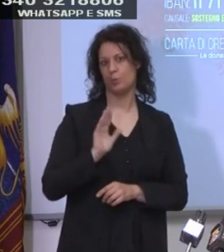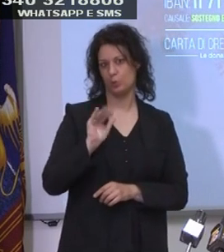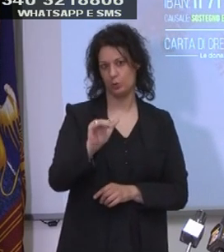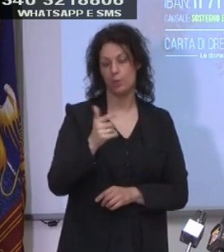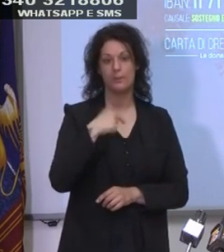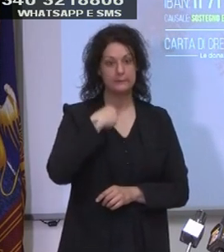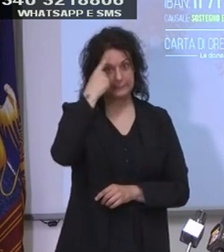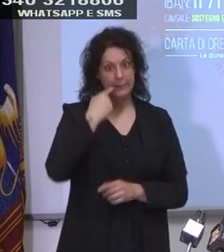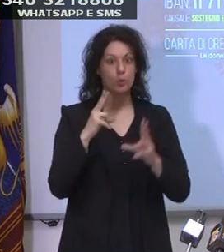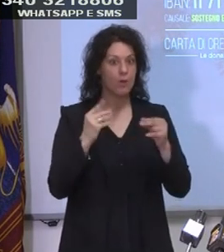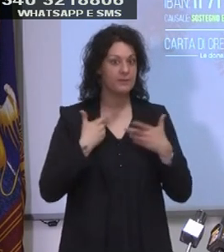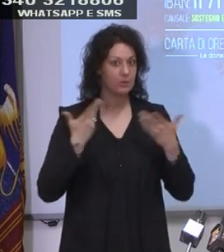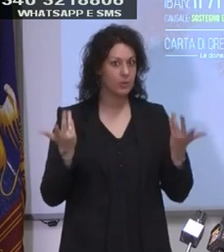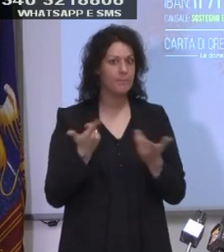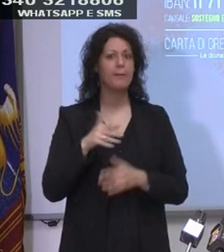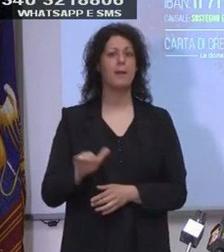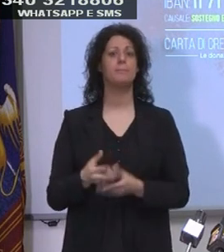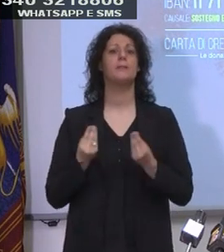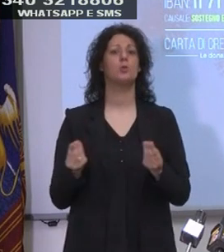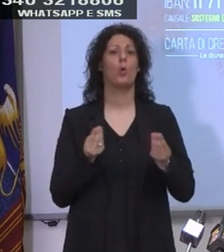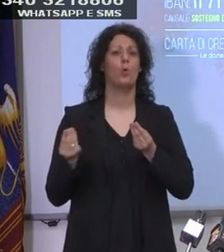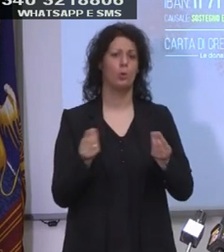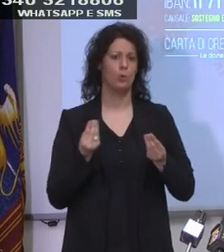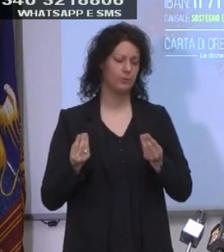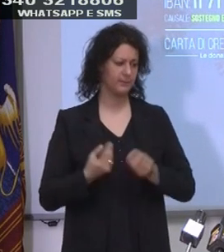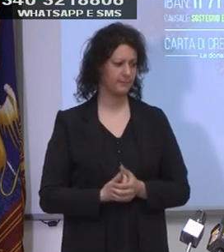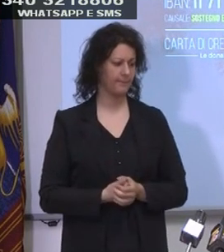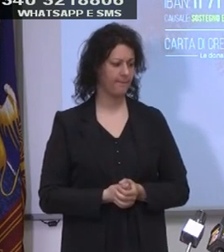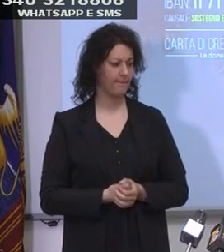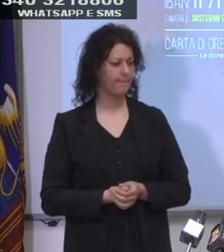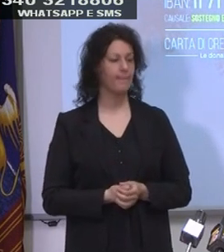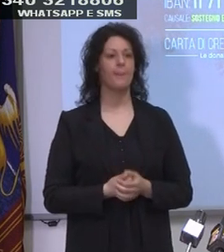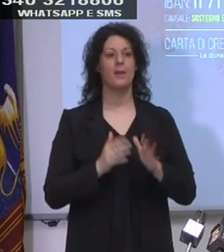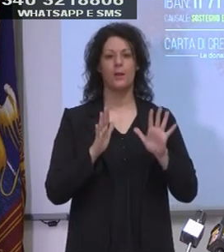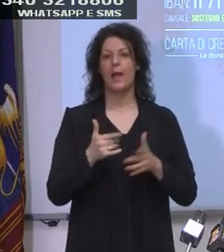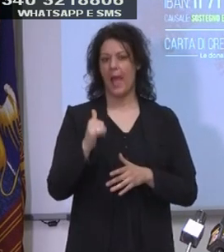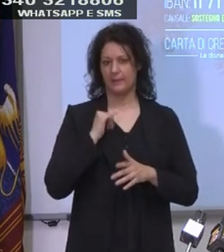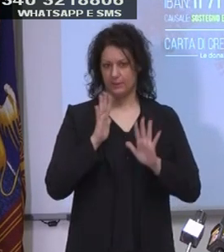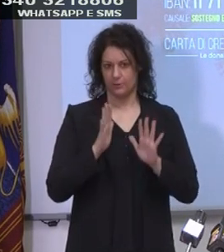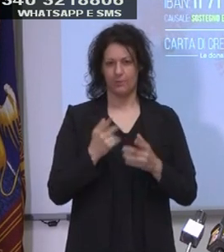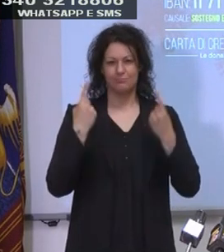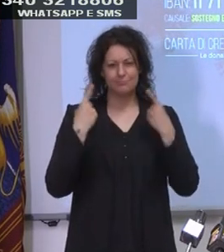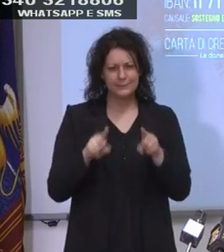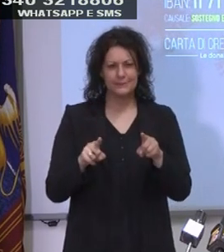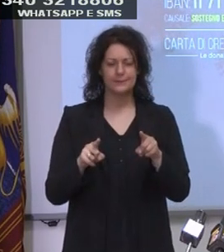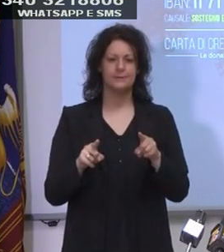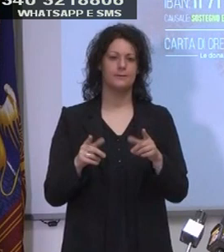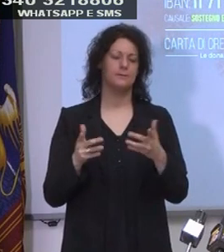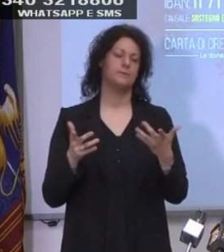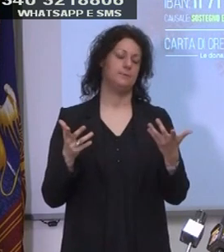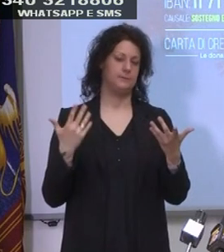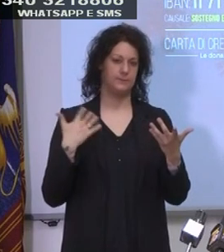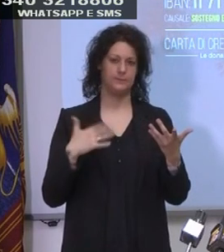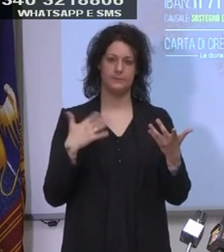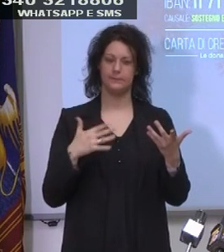cosa? Una novità. Vi anticipo una cosa. Bambini dove li mettiamo, grazie. Vi anticipo una cosa, che è la tragedia nella tragedia, quella dell'accudimento